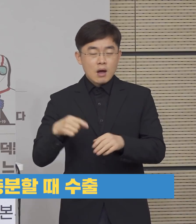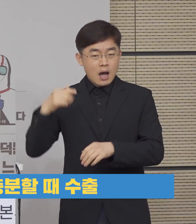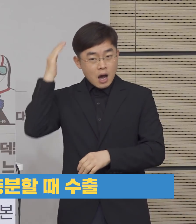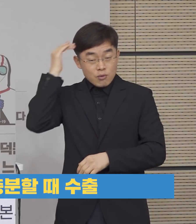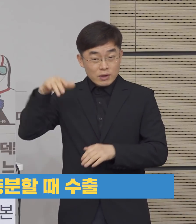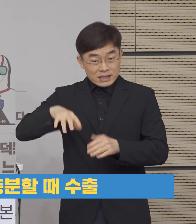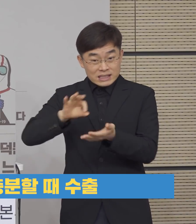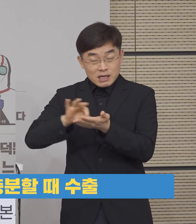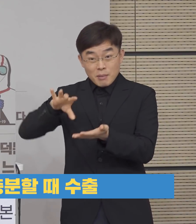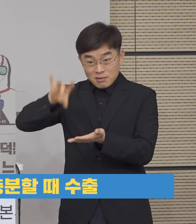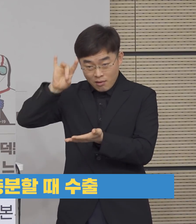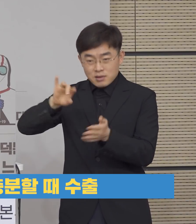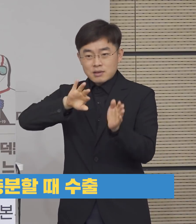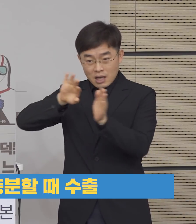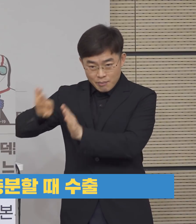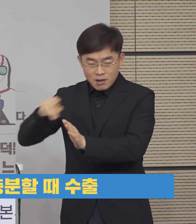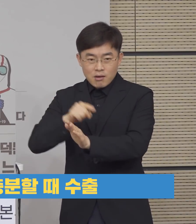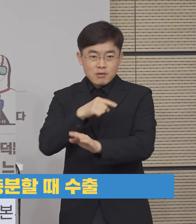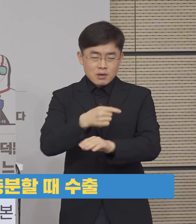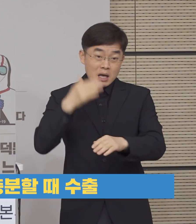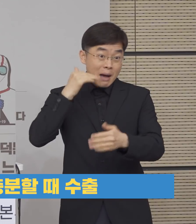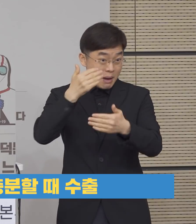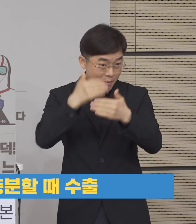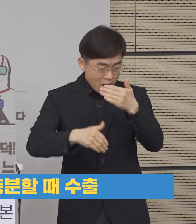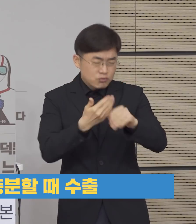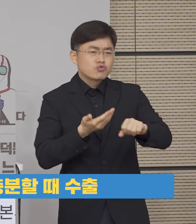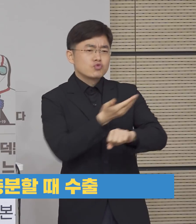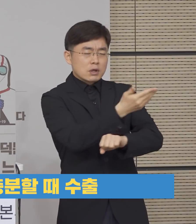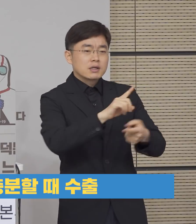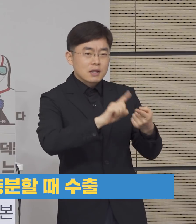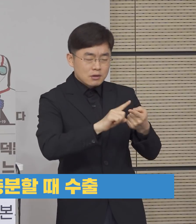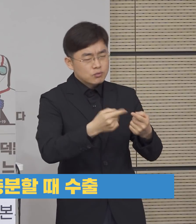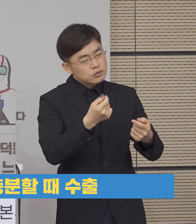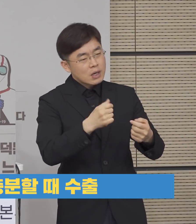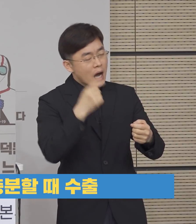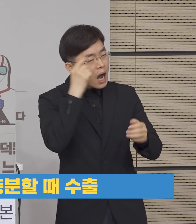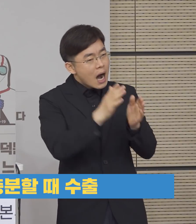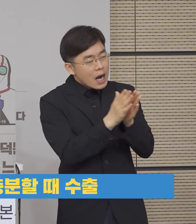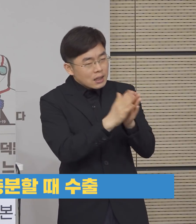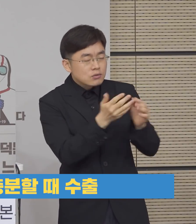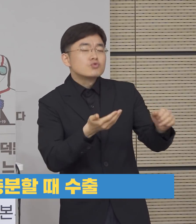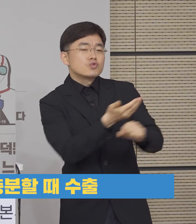자율적으로 진행이 될 수 있도록 하고 있다라는 말씀을 드리고요.